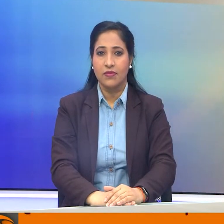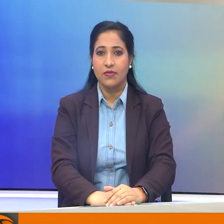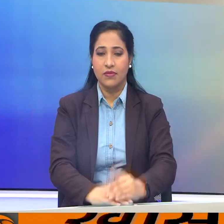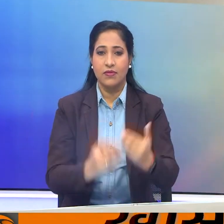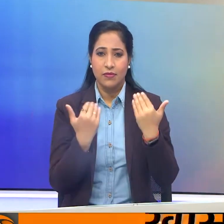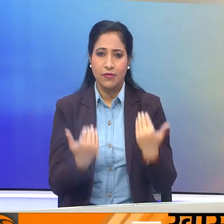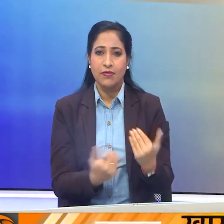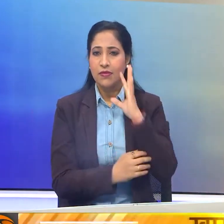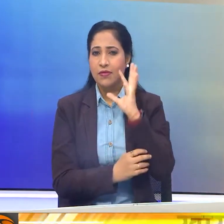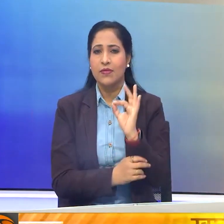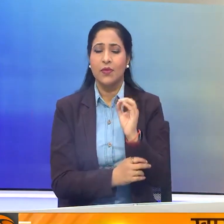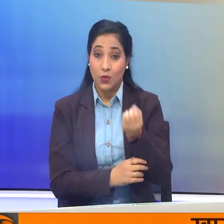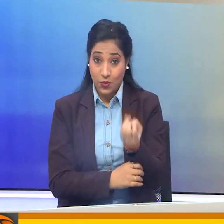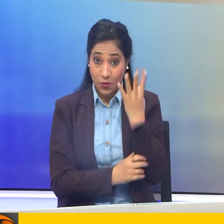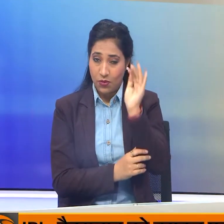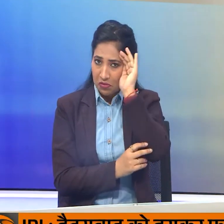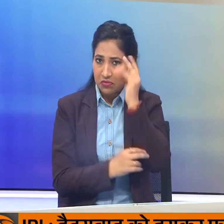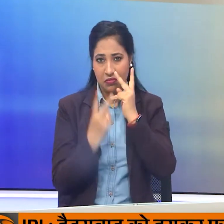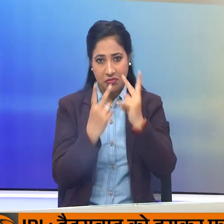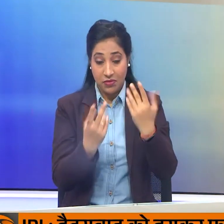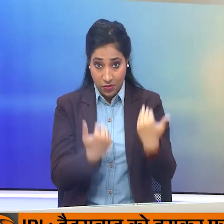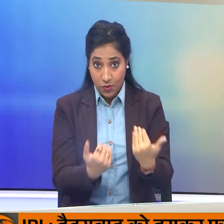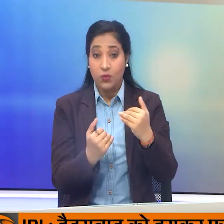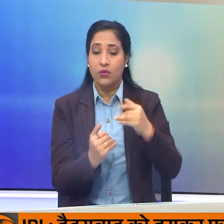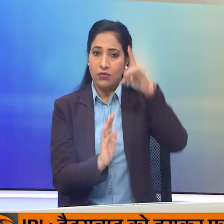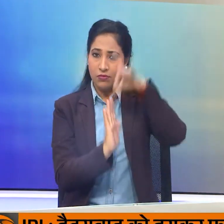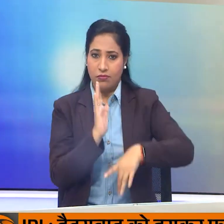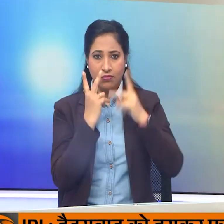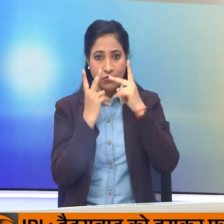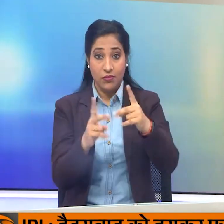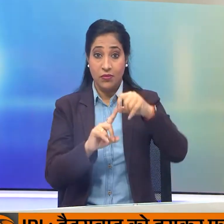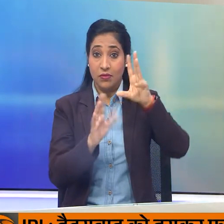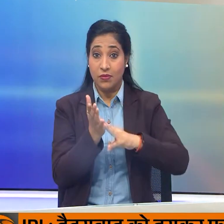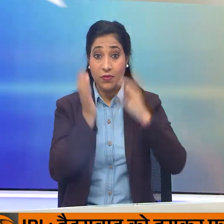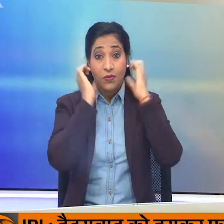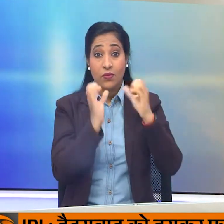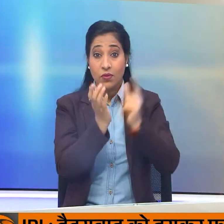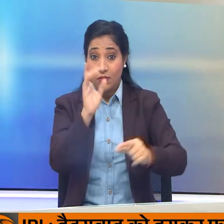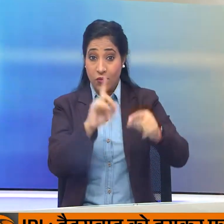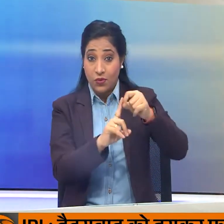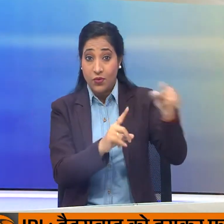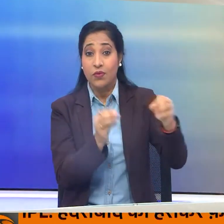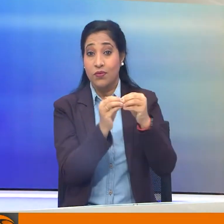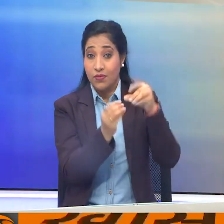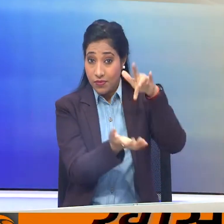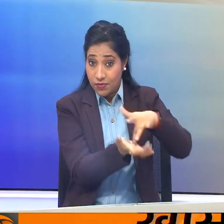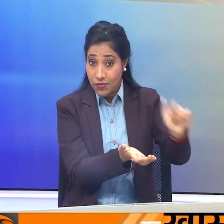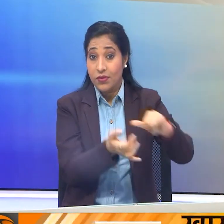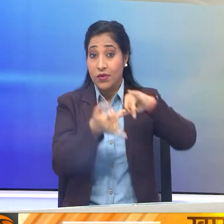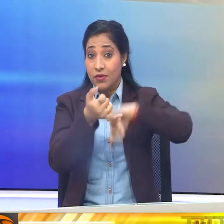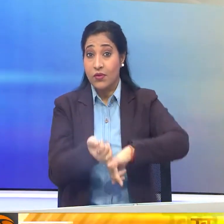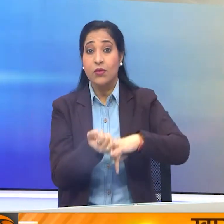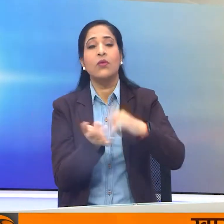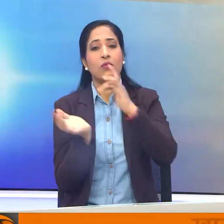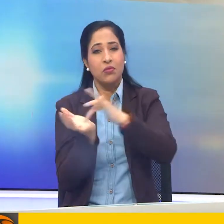और चलिए, ये थी तमाम सुबह की सुर्खियां, और अब बढ़ते हैं खबरों में आगे, जहां प्रधानमंत्री नरेंद्र मोदी उत्तर प्रदेश के बस्ती और